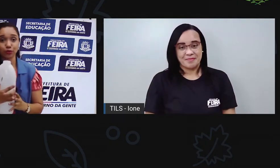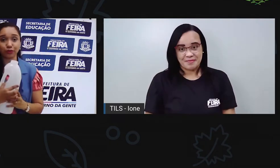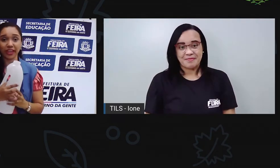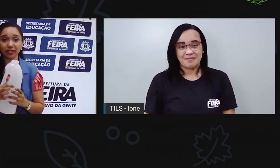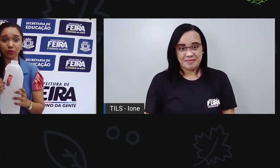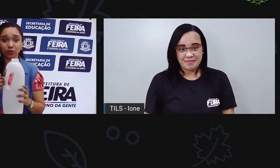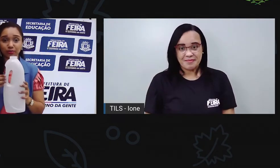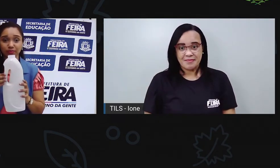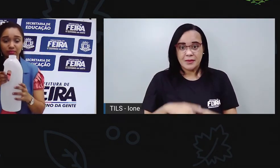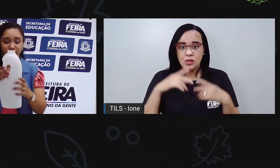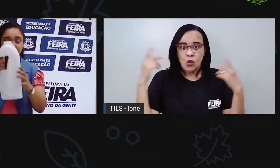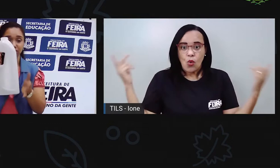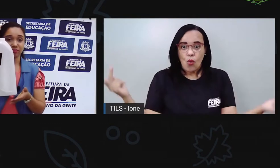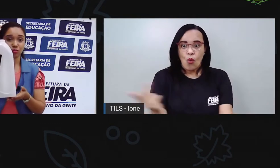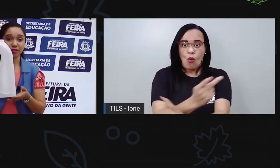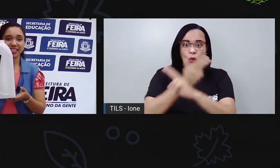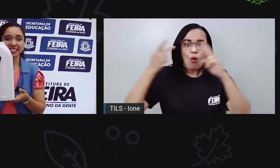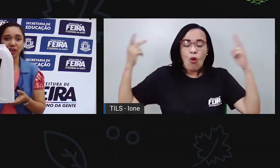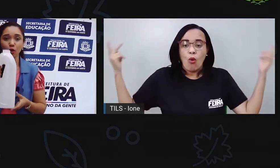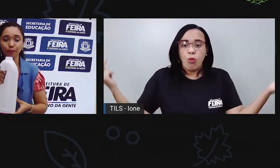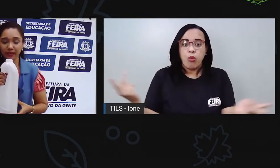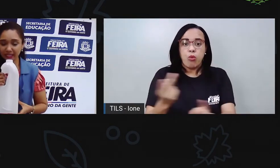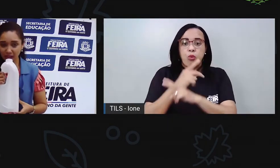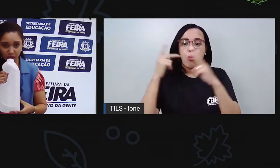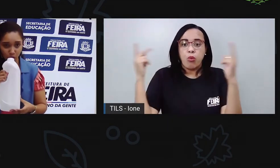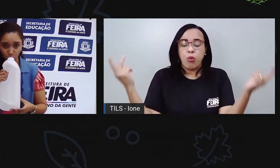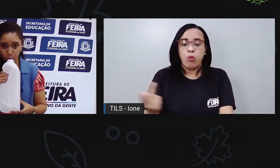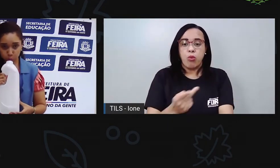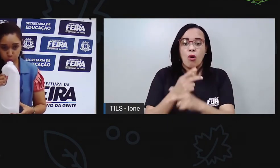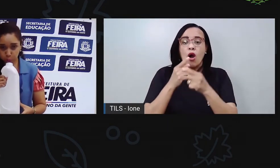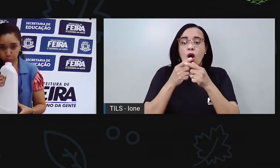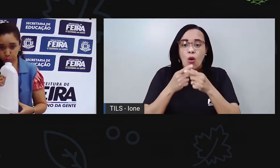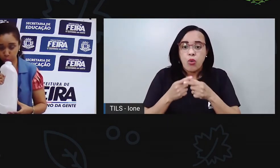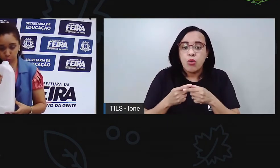Som do vento, uma vasilha comprida.